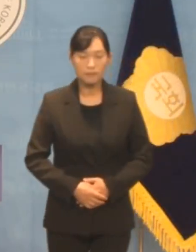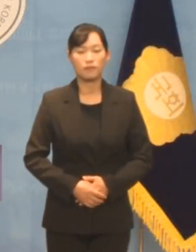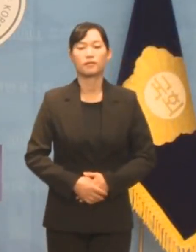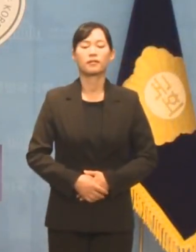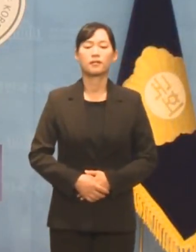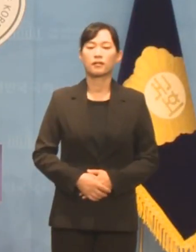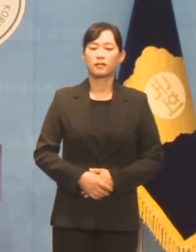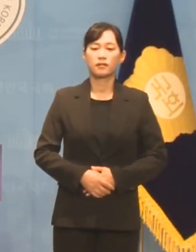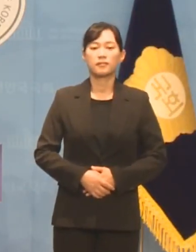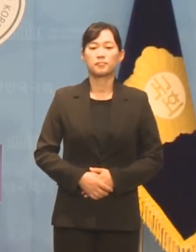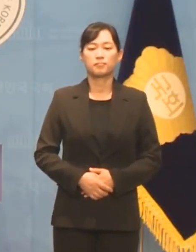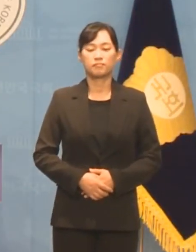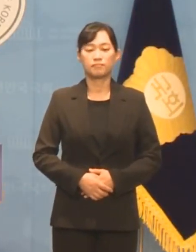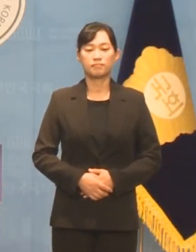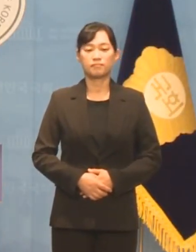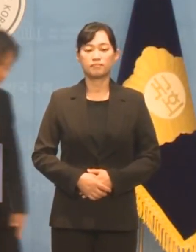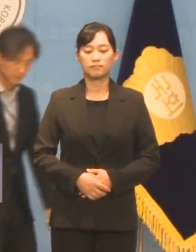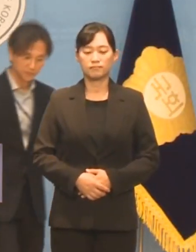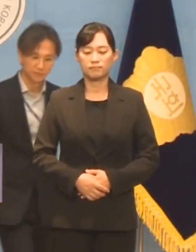이쪽으로 쓰시죠.